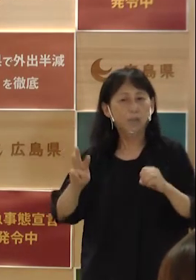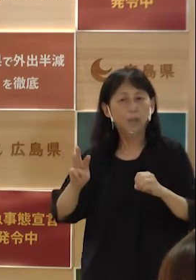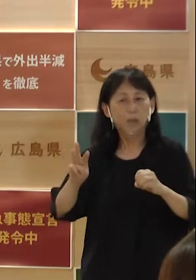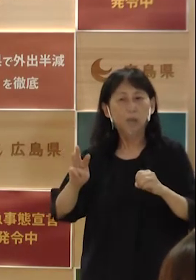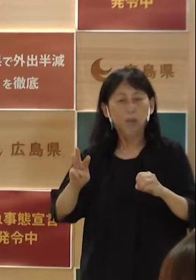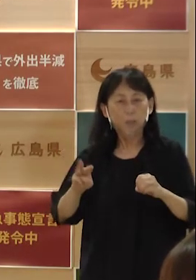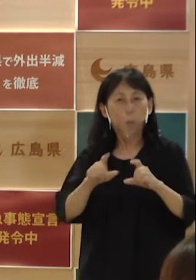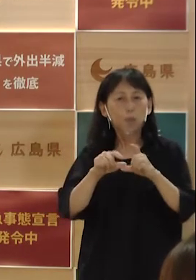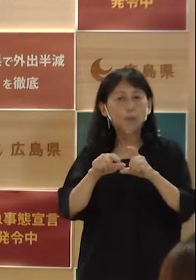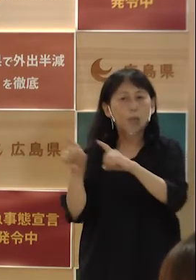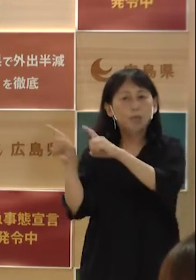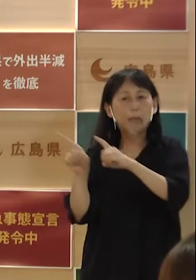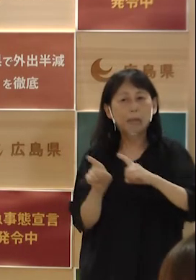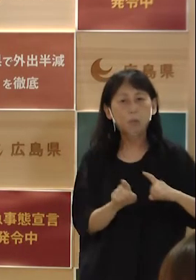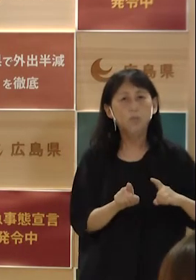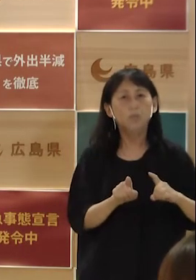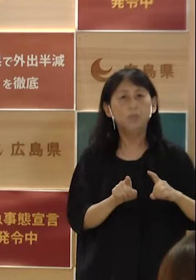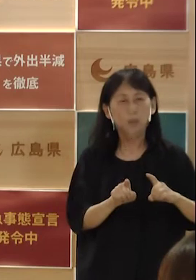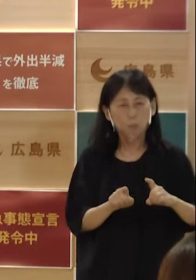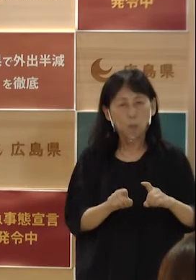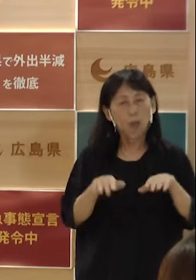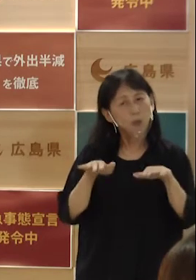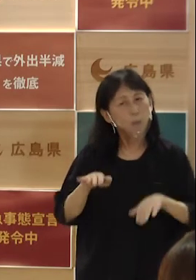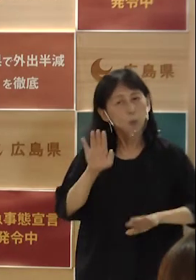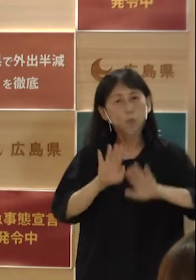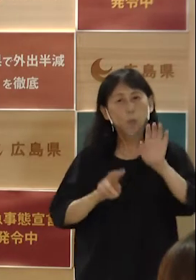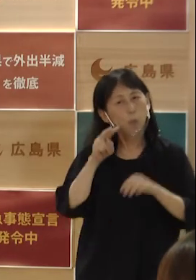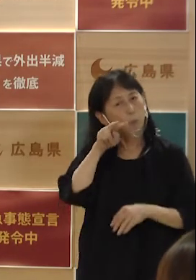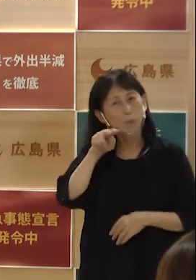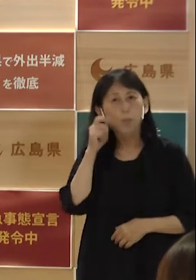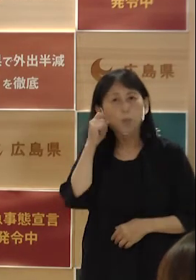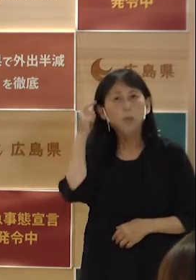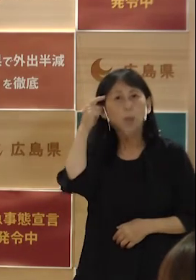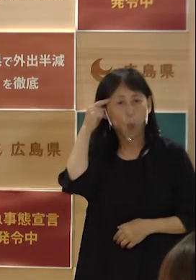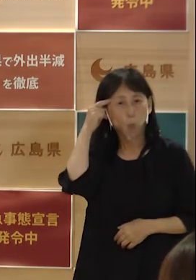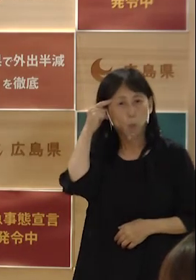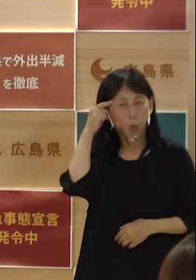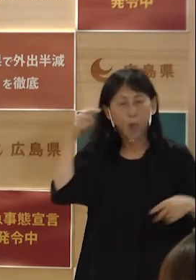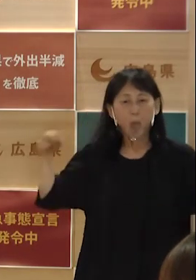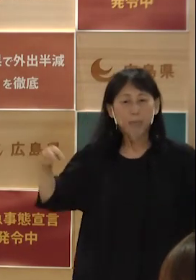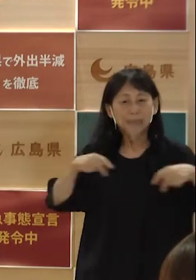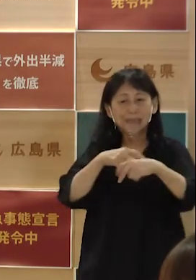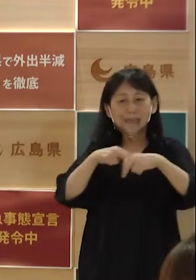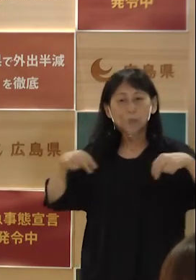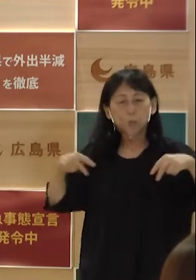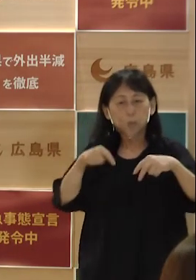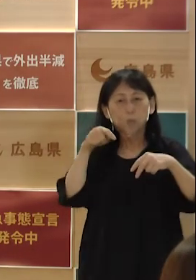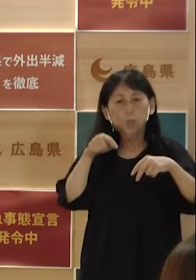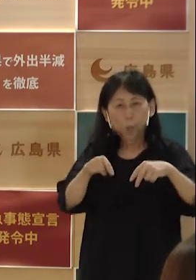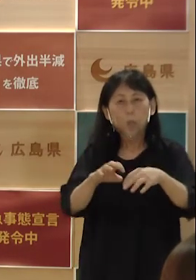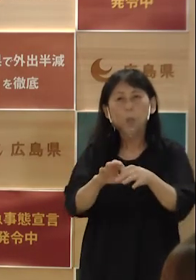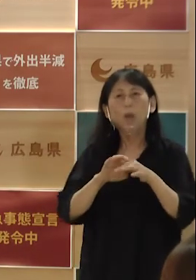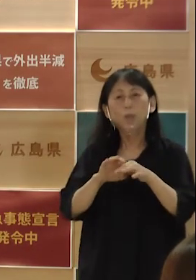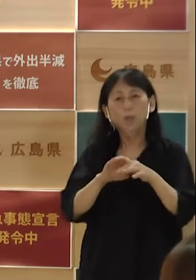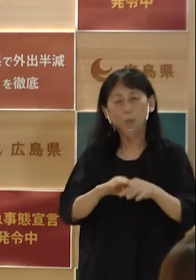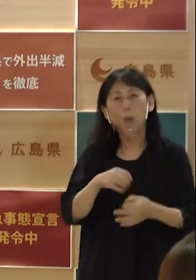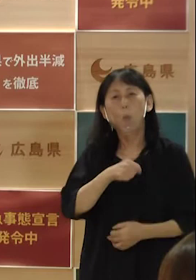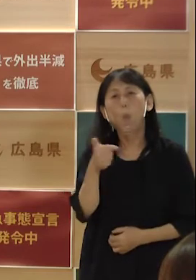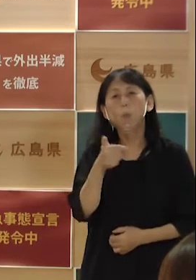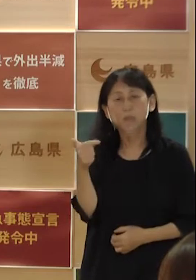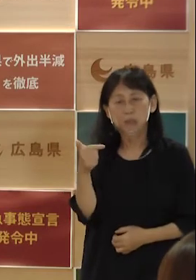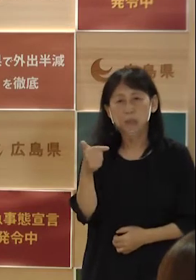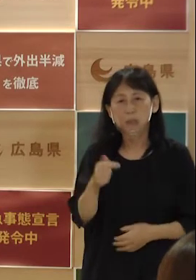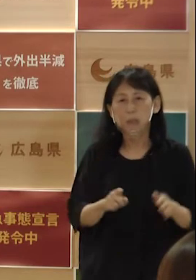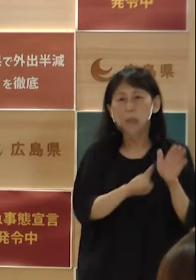は現状難しいのかなというのも、やはり人流が大きく関わってきますけれども、宣言が適